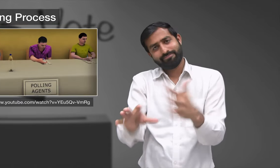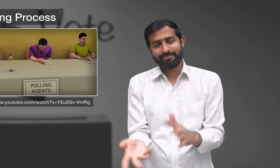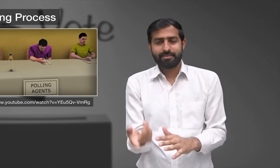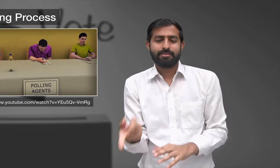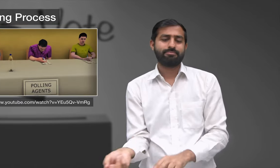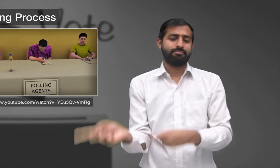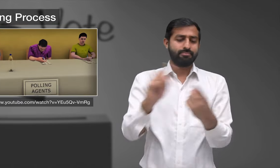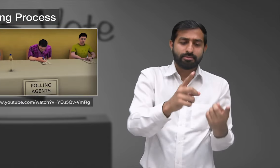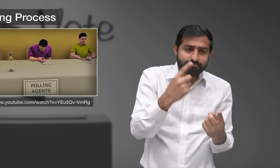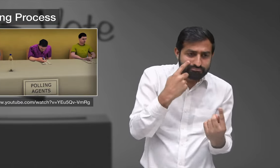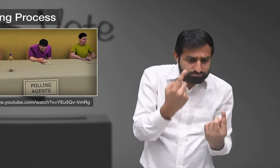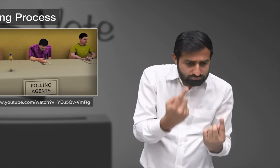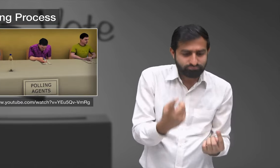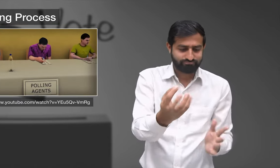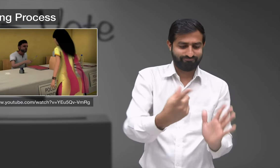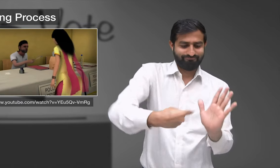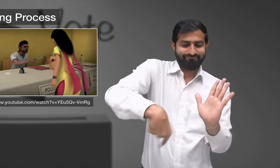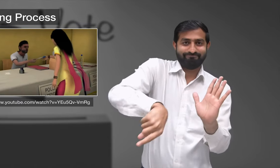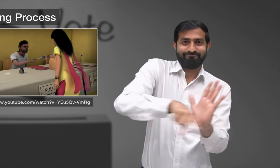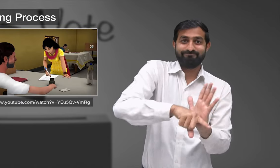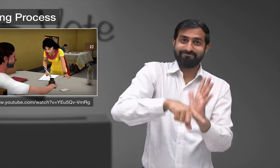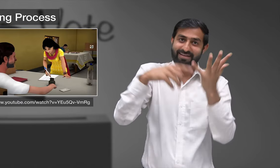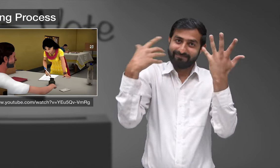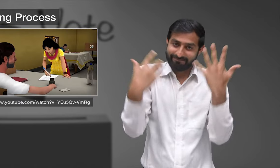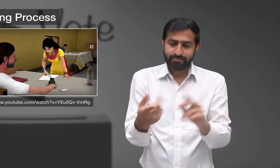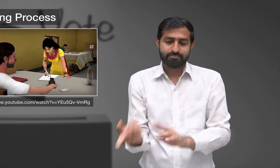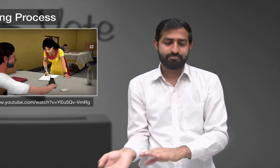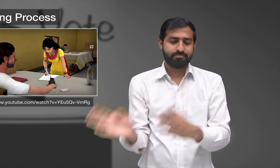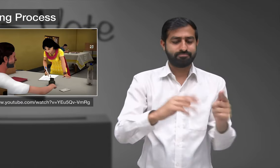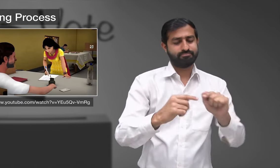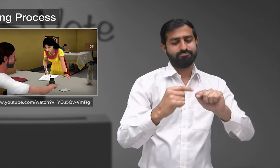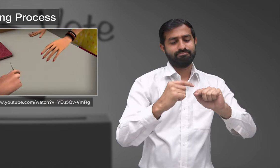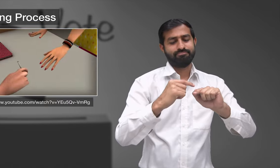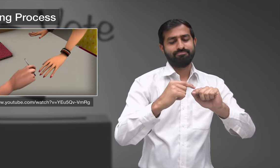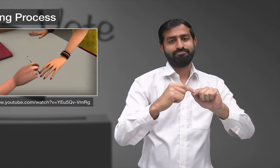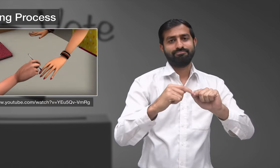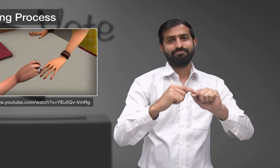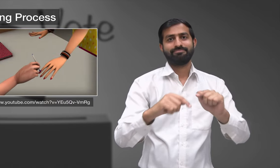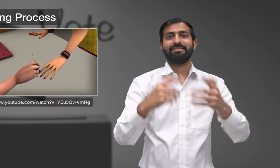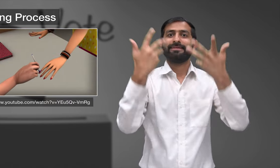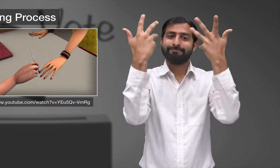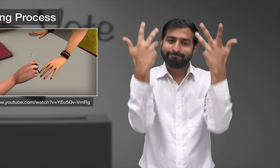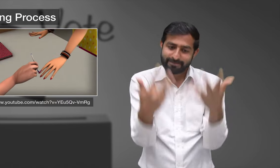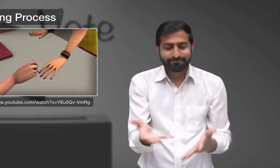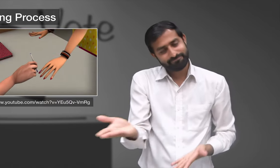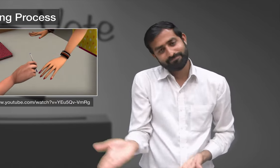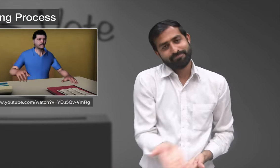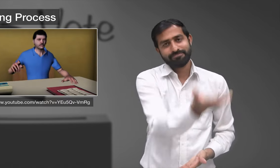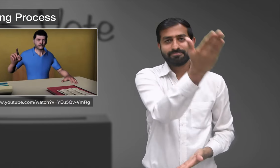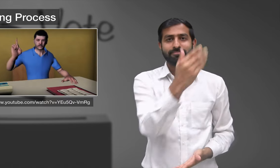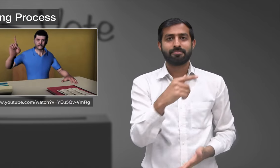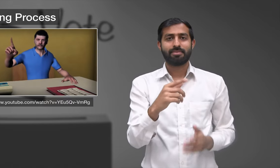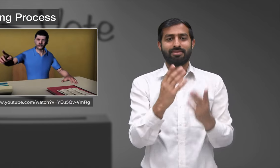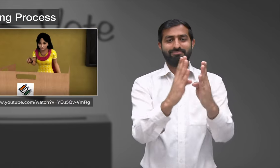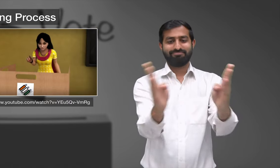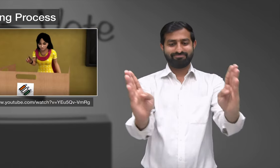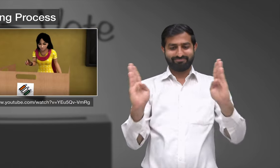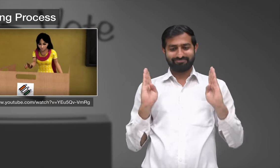आपसे हस्ताक्षर लेकर आपके बाए हाथ की तर्जनी उंगली पर स्याही लगाएंगे जिसके बाद आप